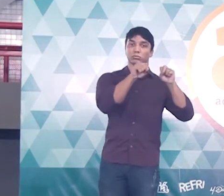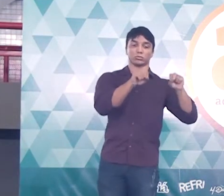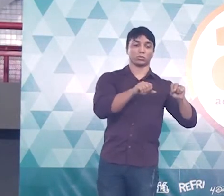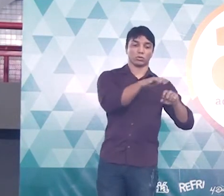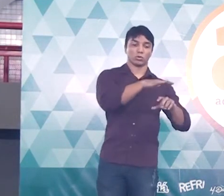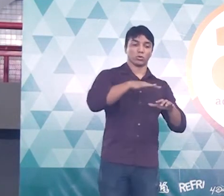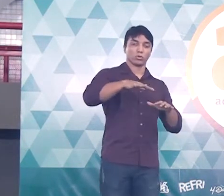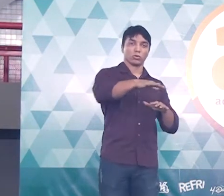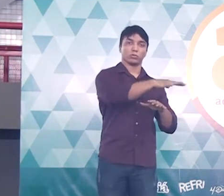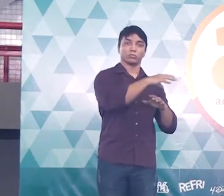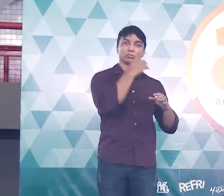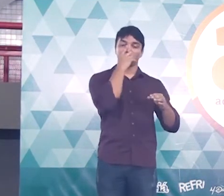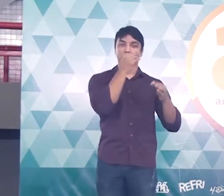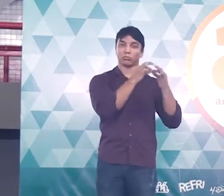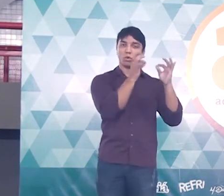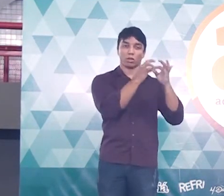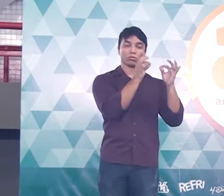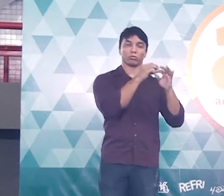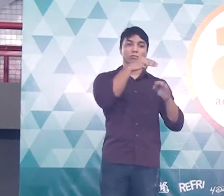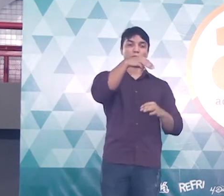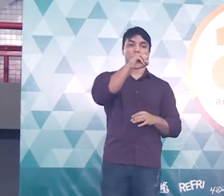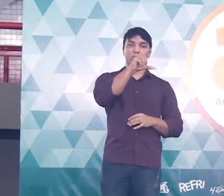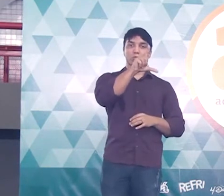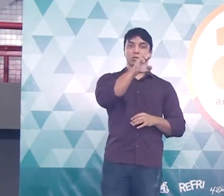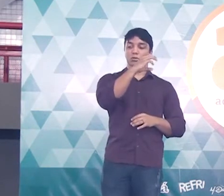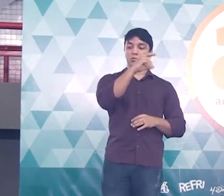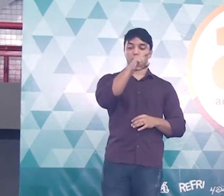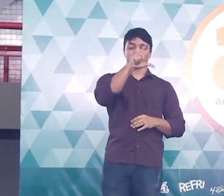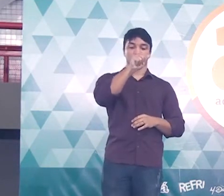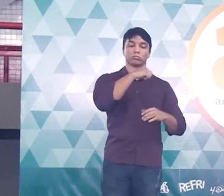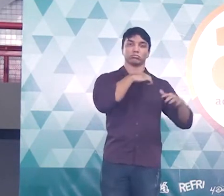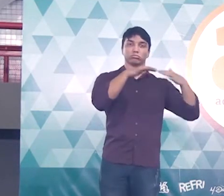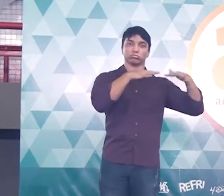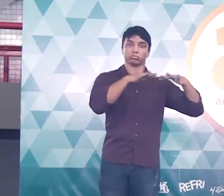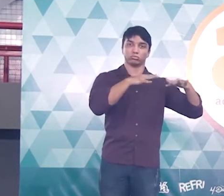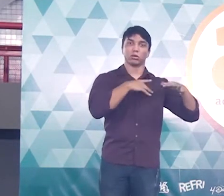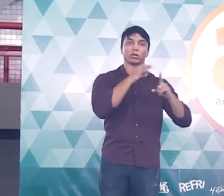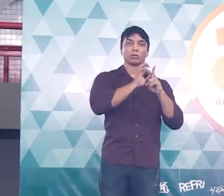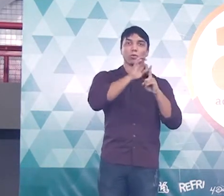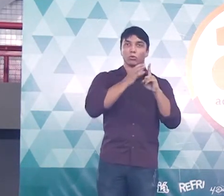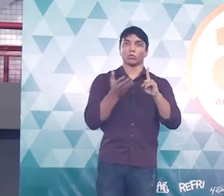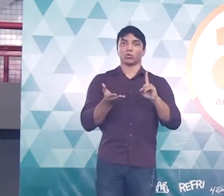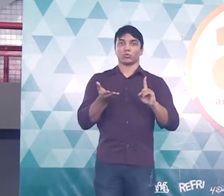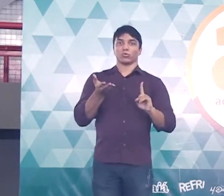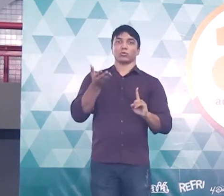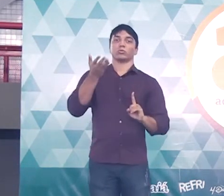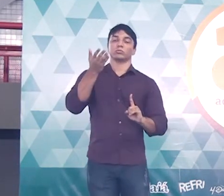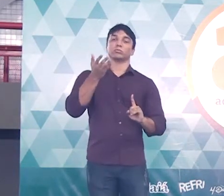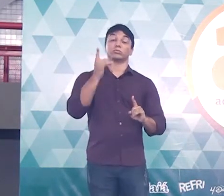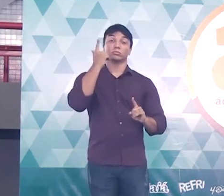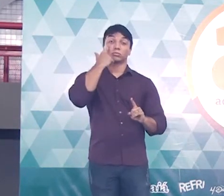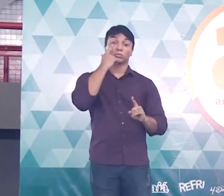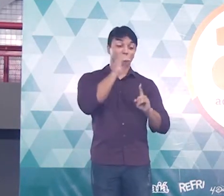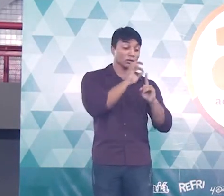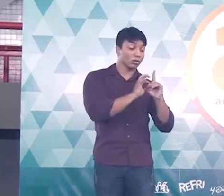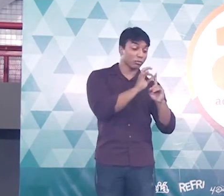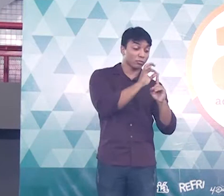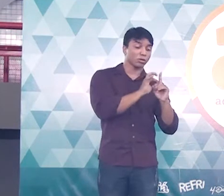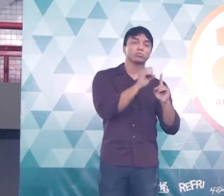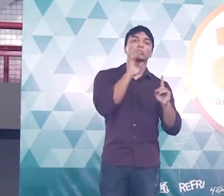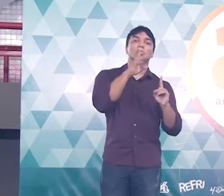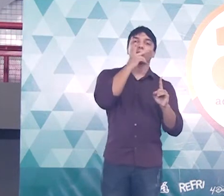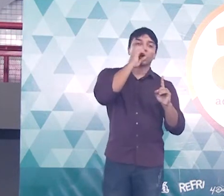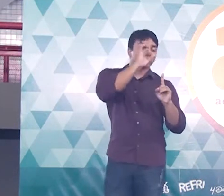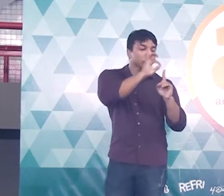mais as moléculas estiverem agitadas, maior, sem dúvida, é a temperatura. E temperatura, ela é uma